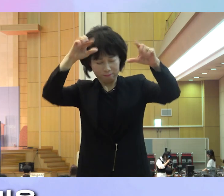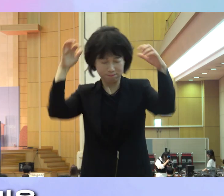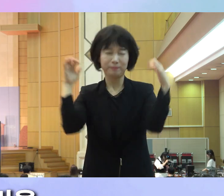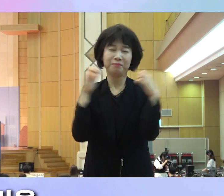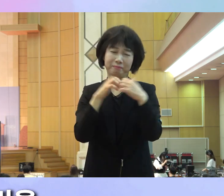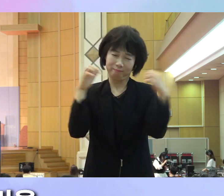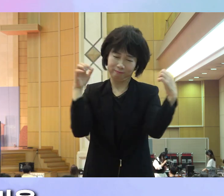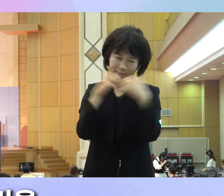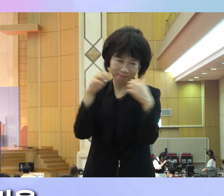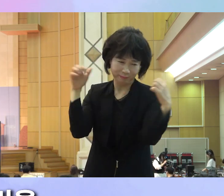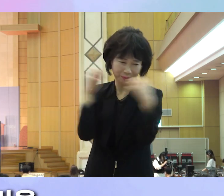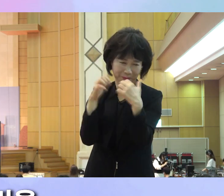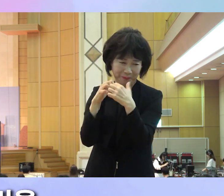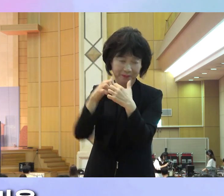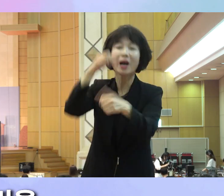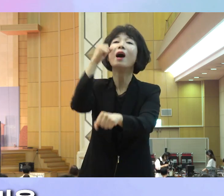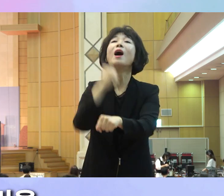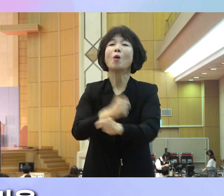이날에